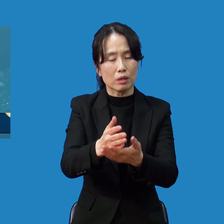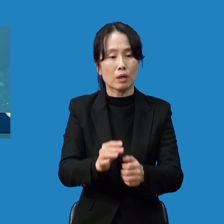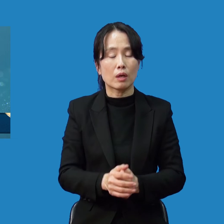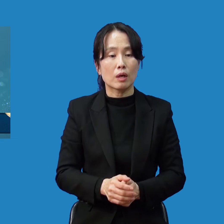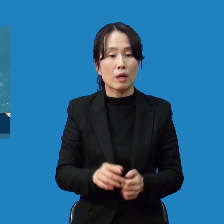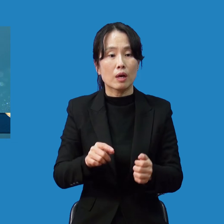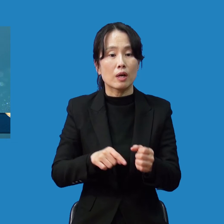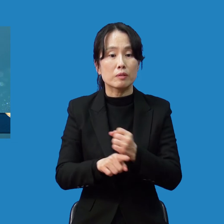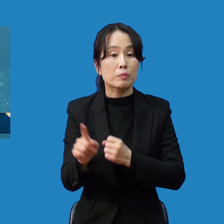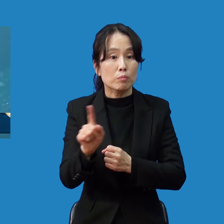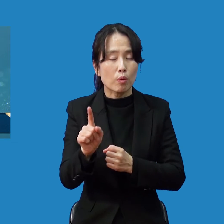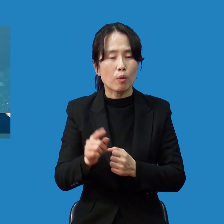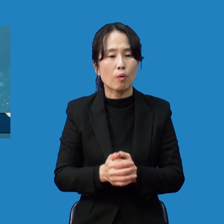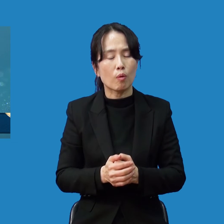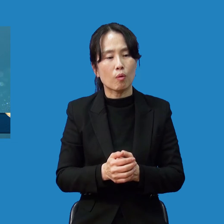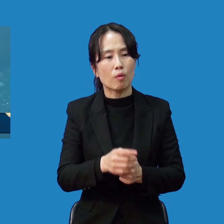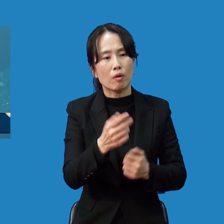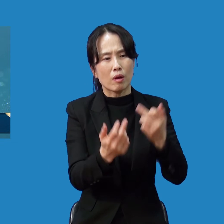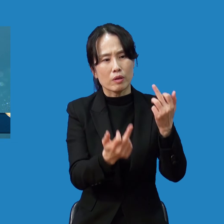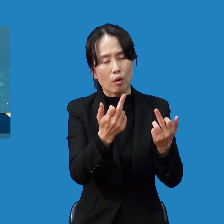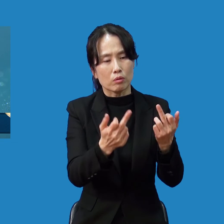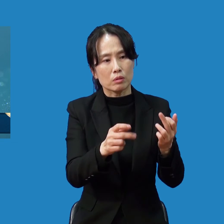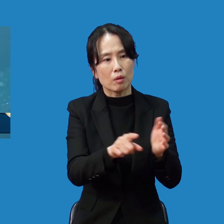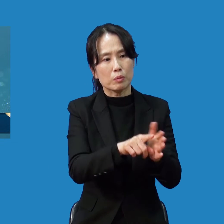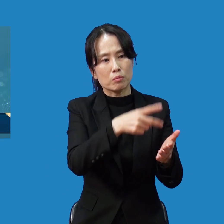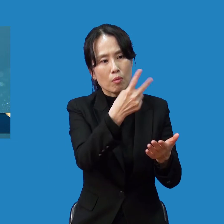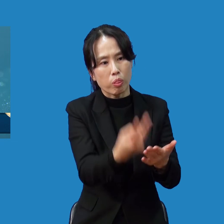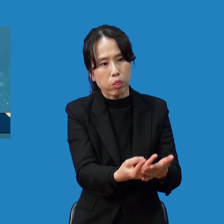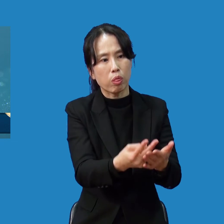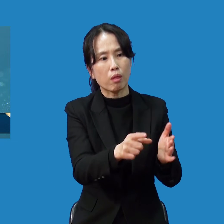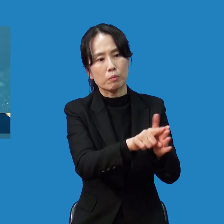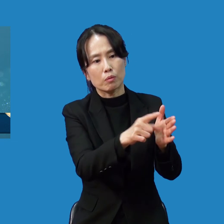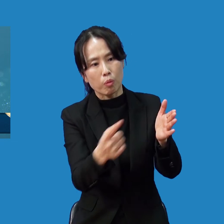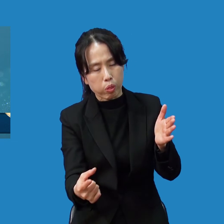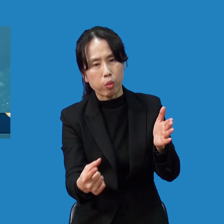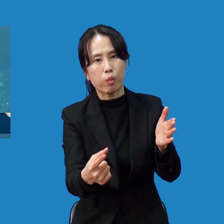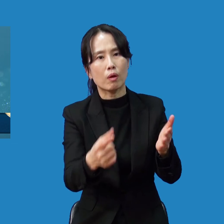형제를 실족시키지 않도록 조심하라 하는 말이죠.